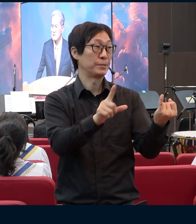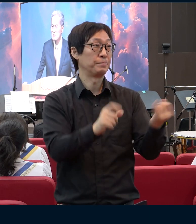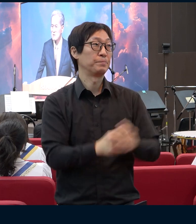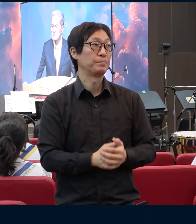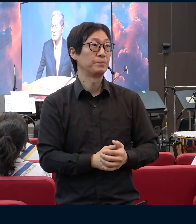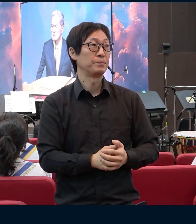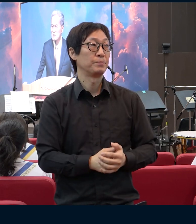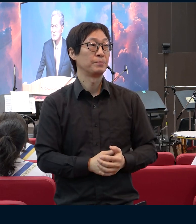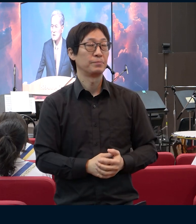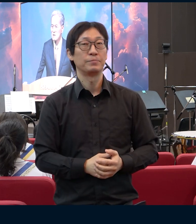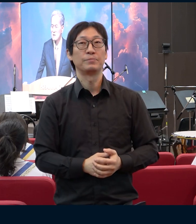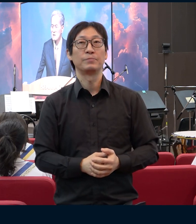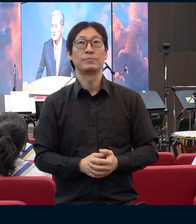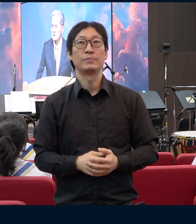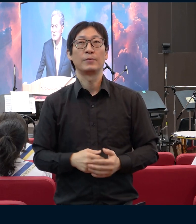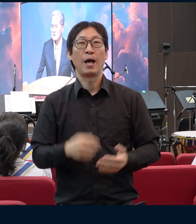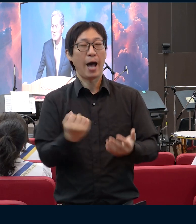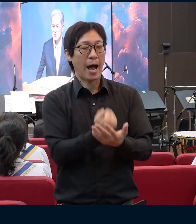아닐까.